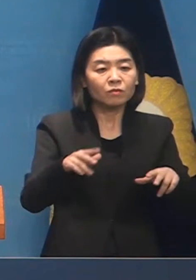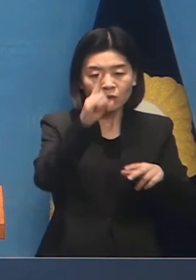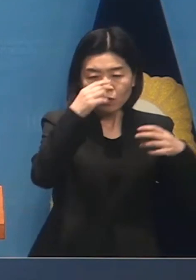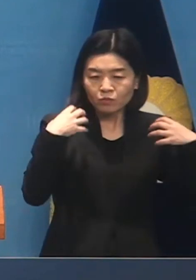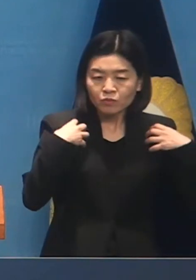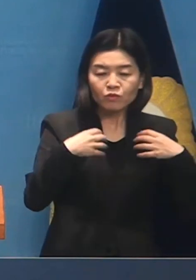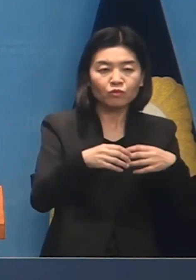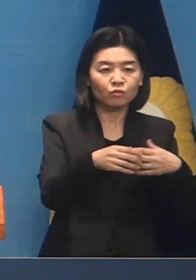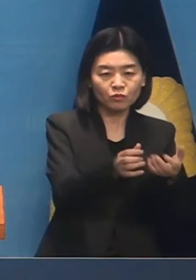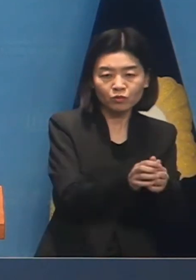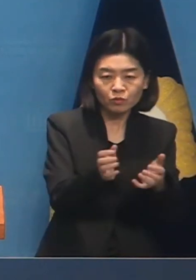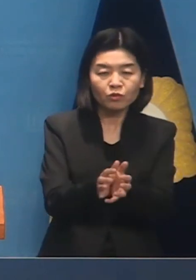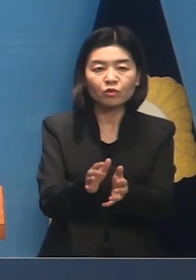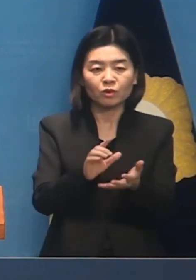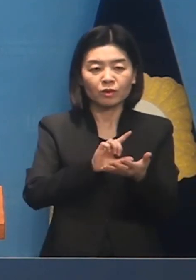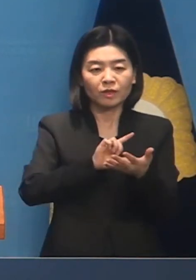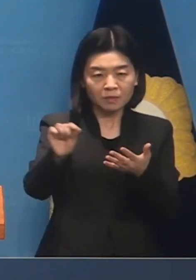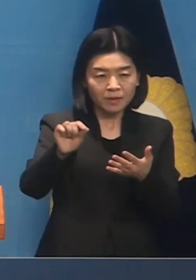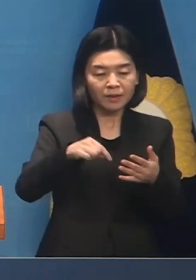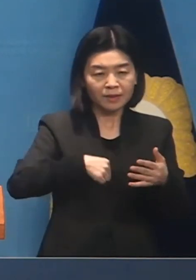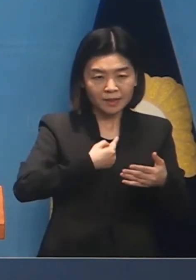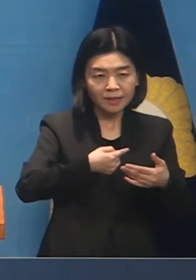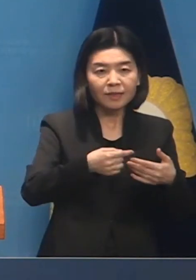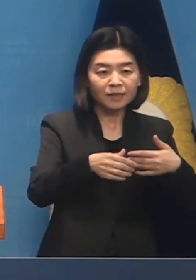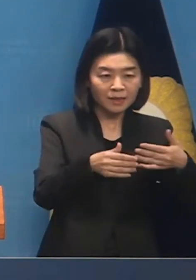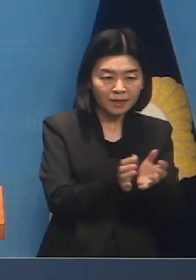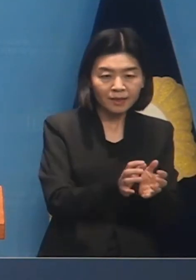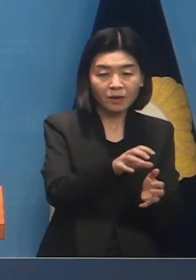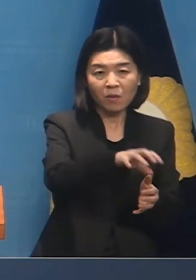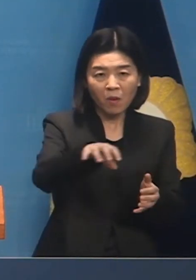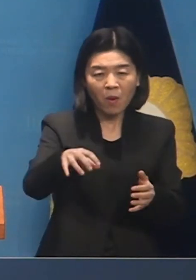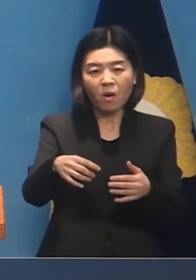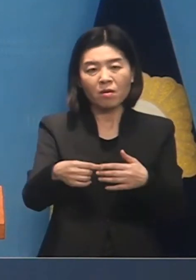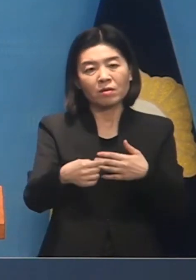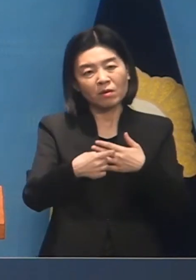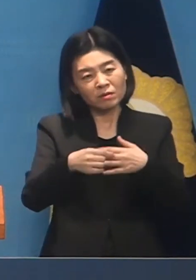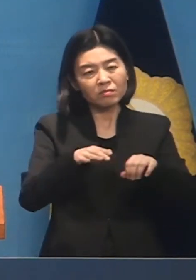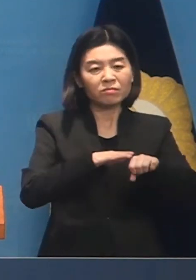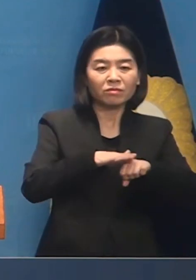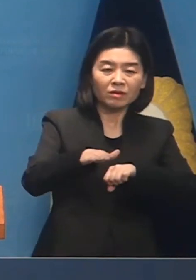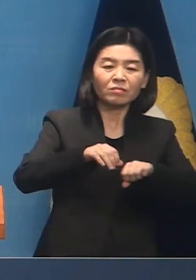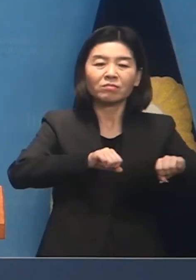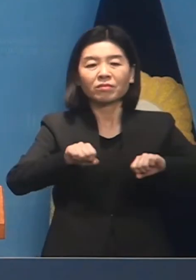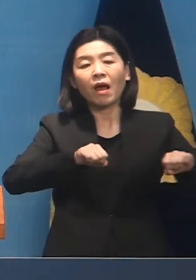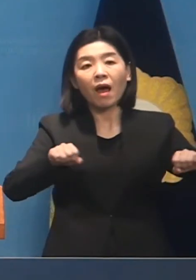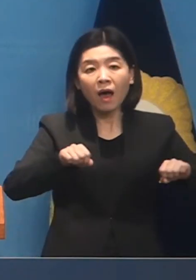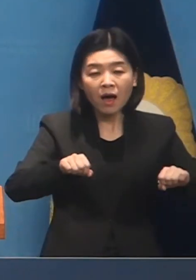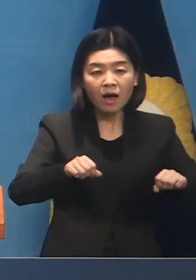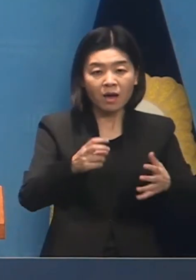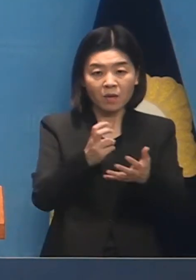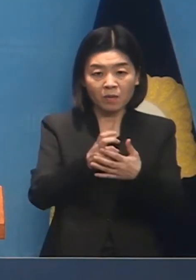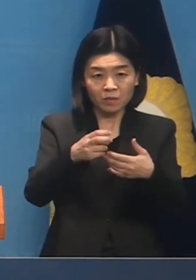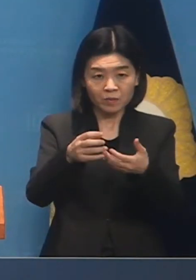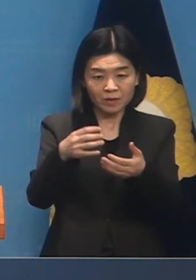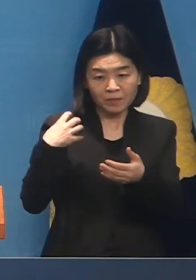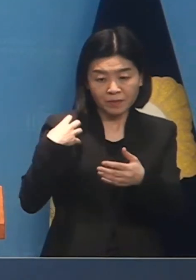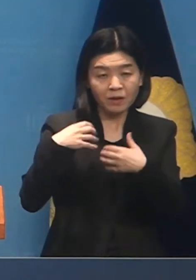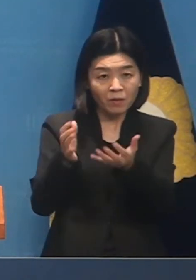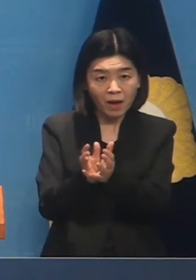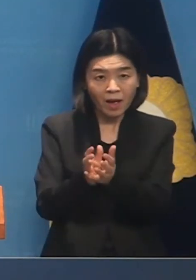부처와 지방자치단체에서 형식적으로 운영되어 온 법무 담당관 제도를 전면